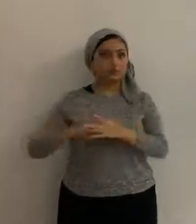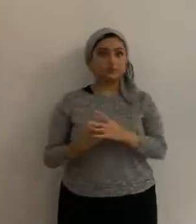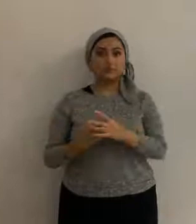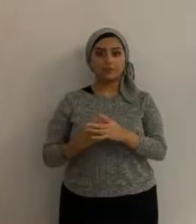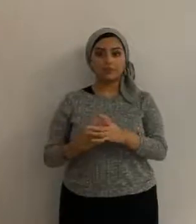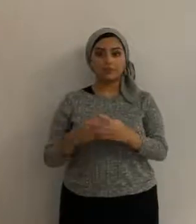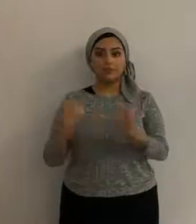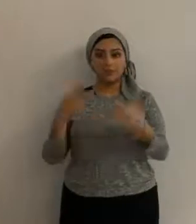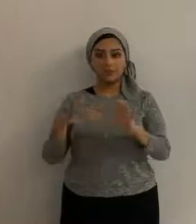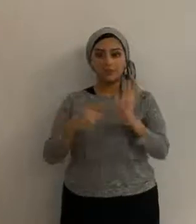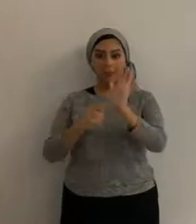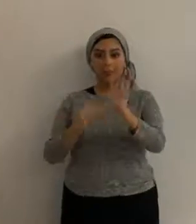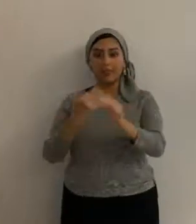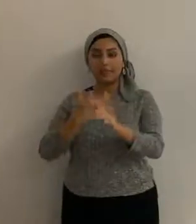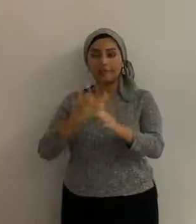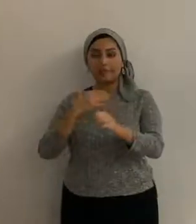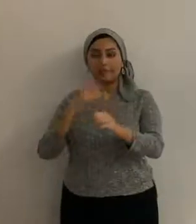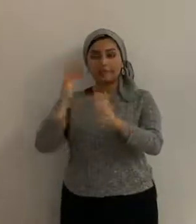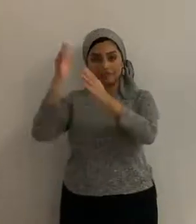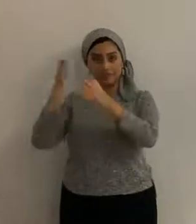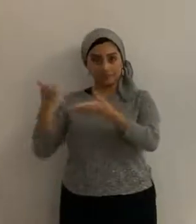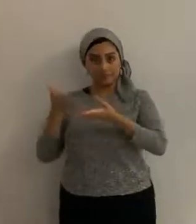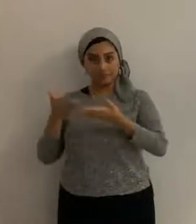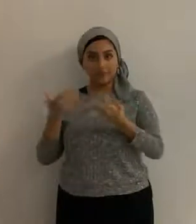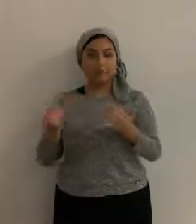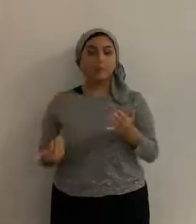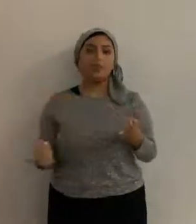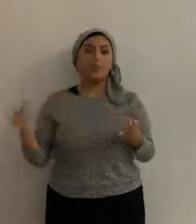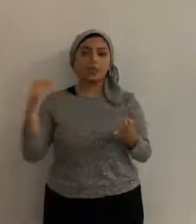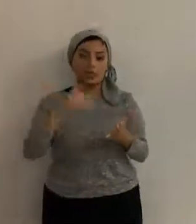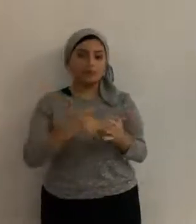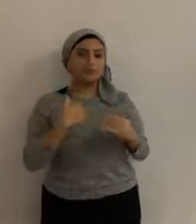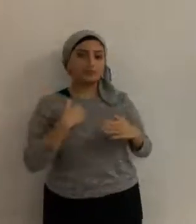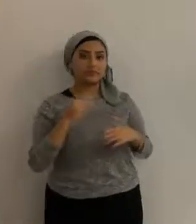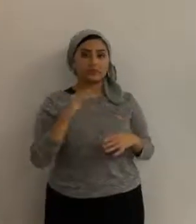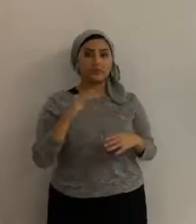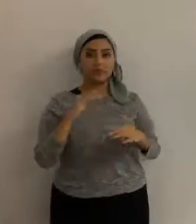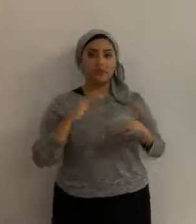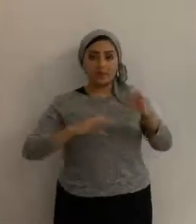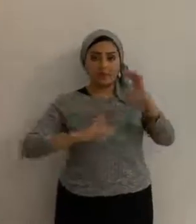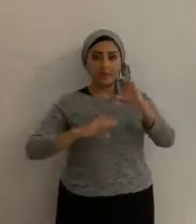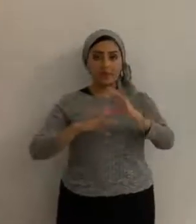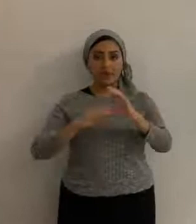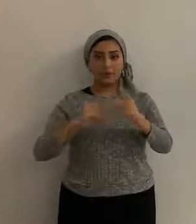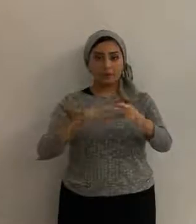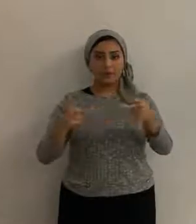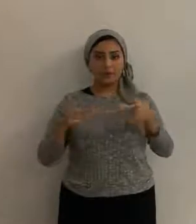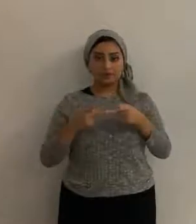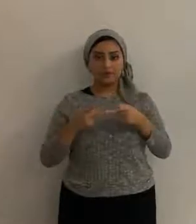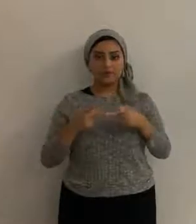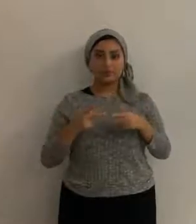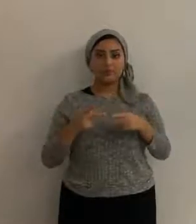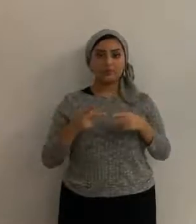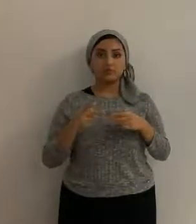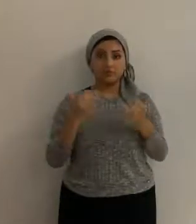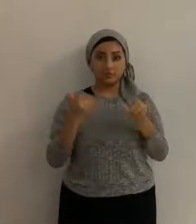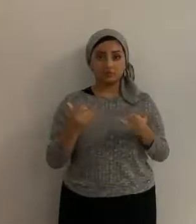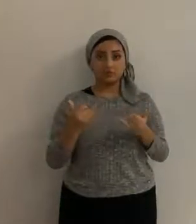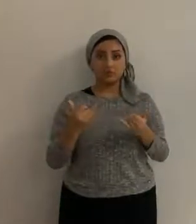mostrado nuestro amado Roe. Aquí ya están nuevamente los bloques y ya ahora las perforadoras ya están nada más en esta